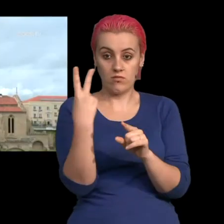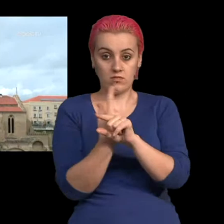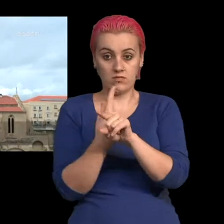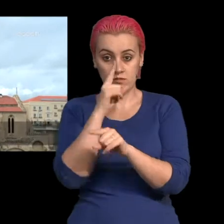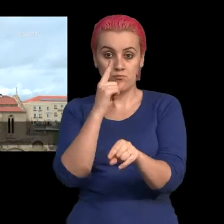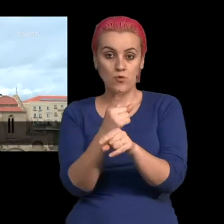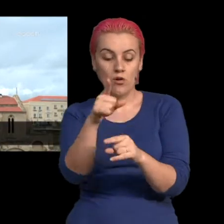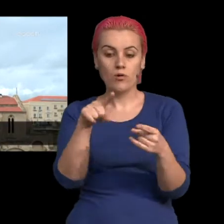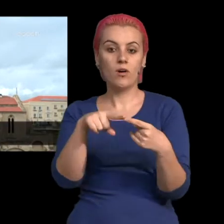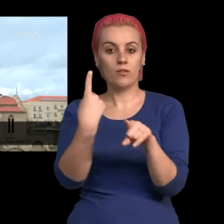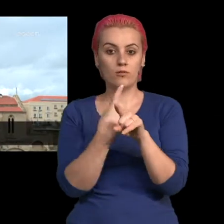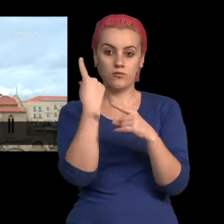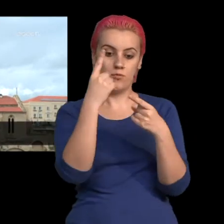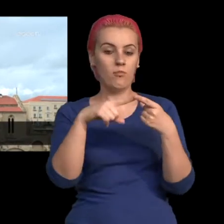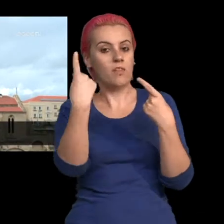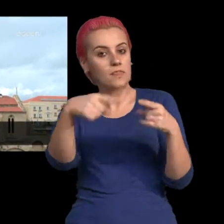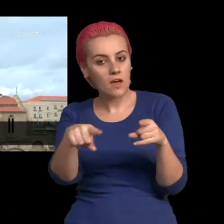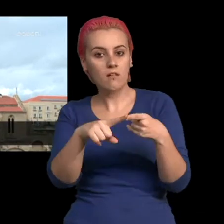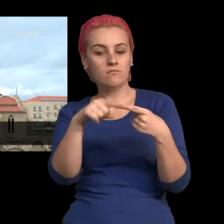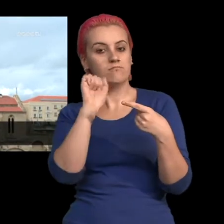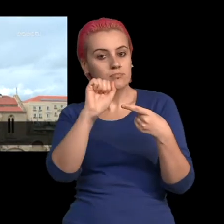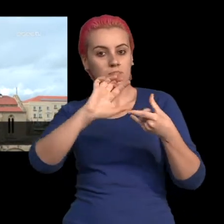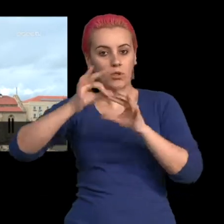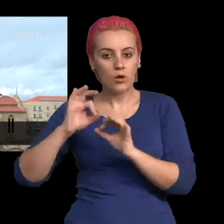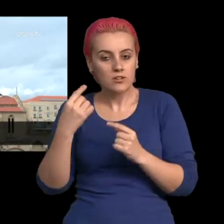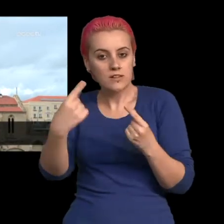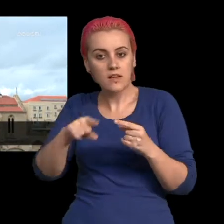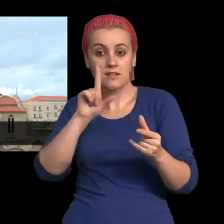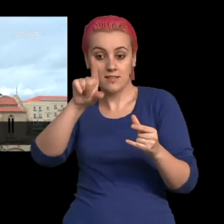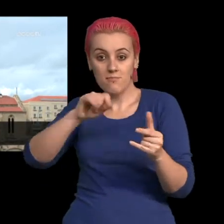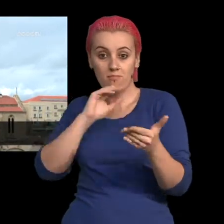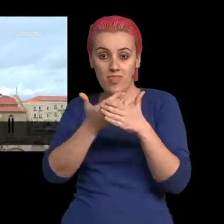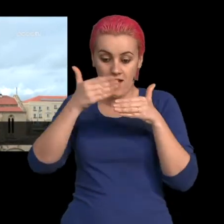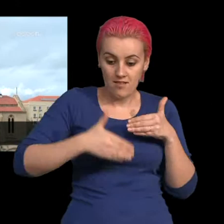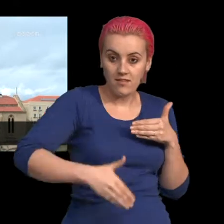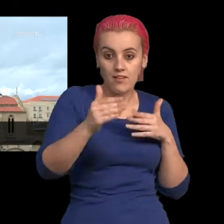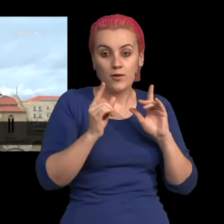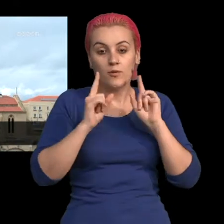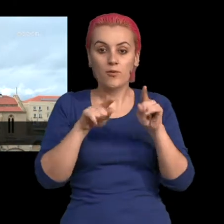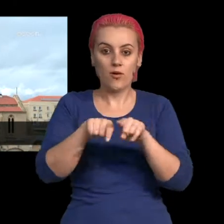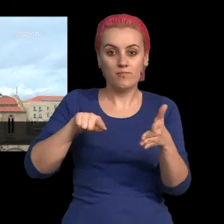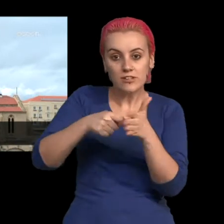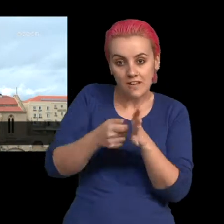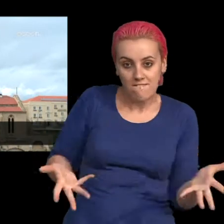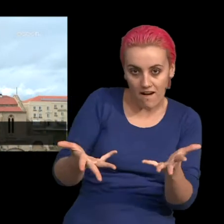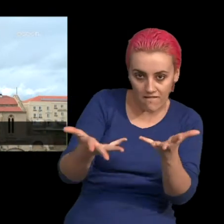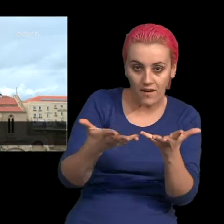das duas coisas, uma coisa que tem unidade e tem coerência e ao mesmo tempo é um ponto de partida, é um